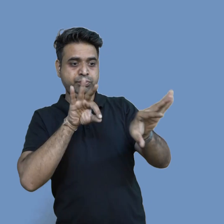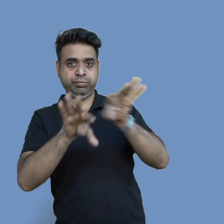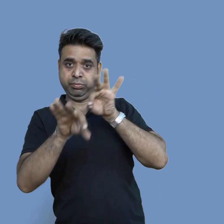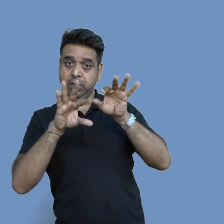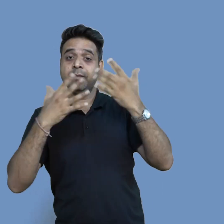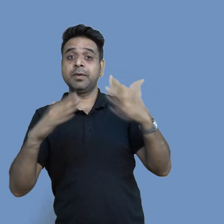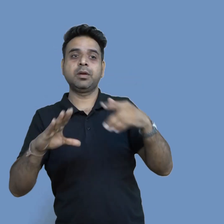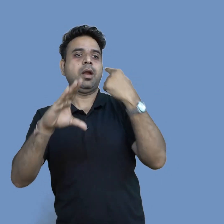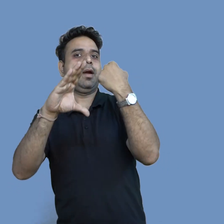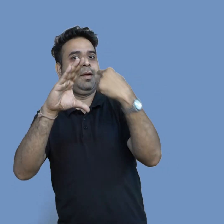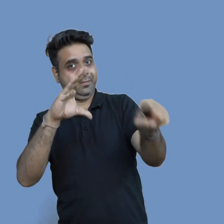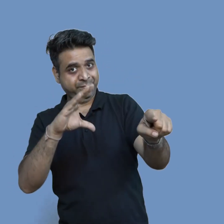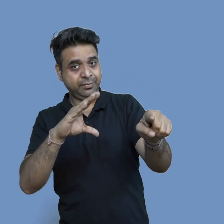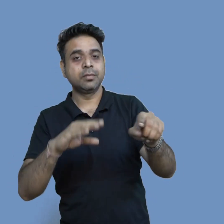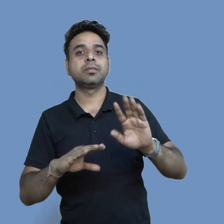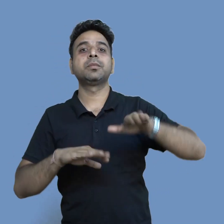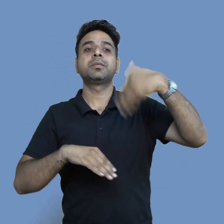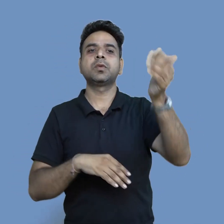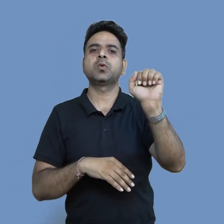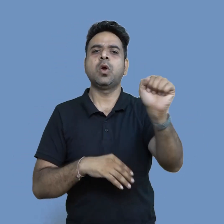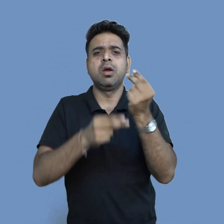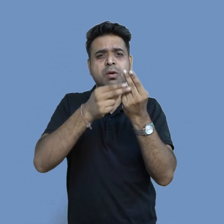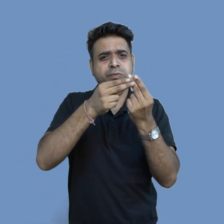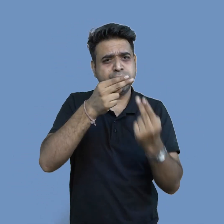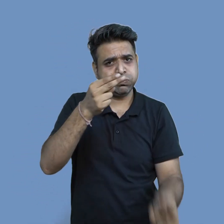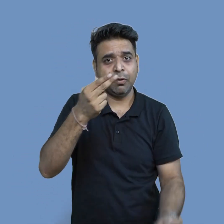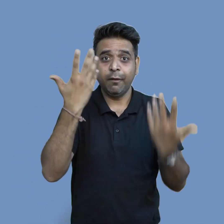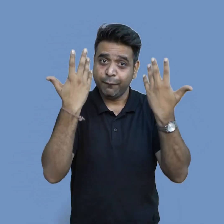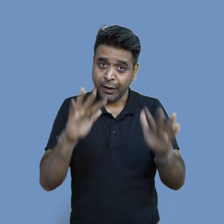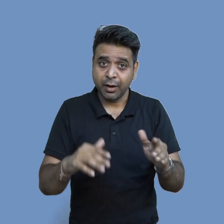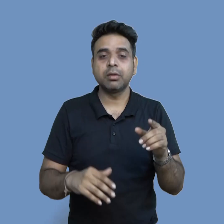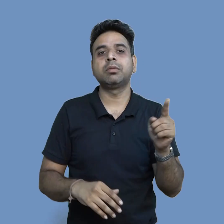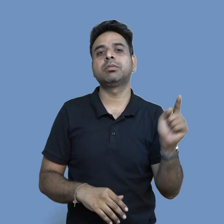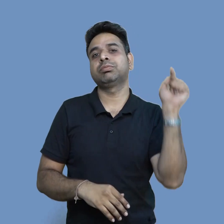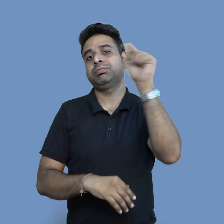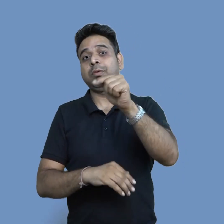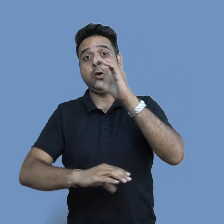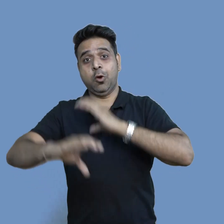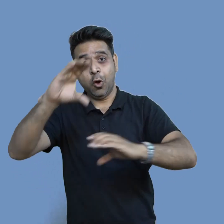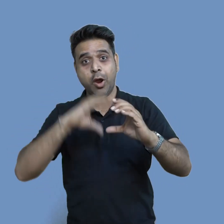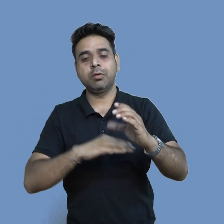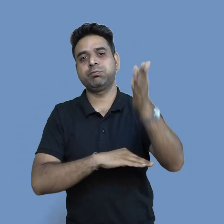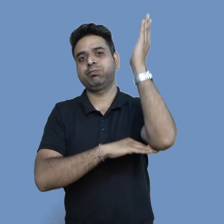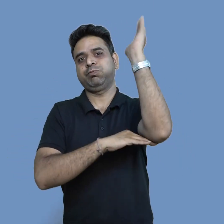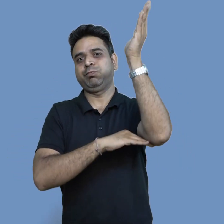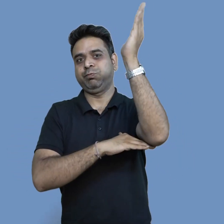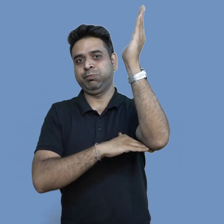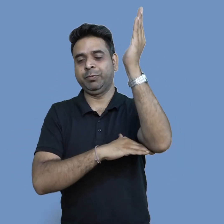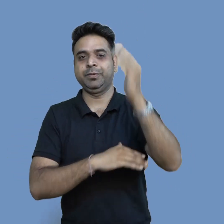करेंगी और उसके बाद वो आपको इसका कंफर्मेशन देंगी। और जब आप इस सम्मेलन में आएंगे तो आप